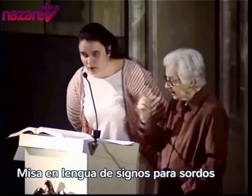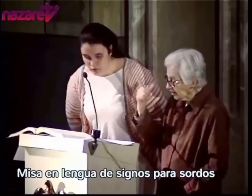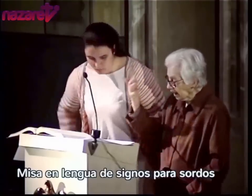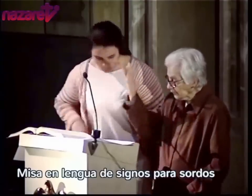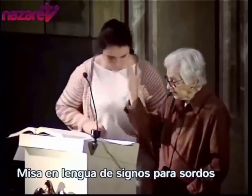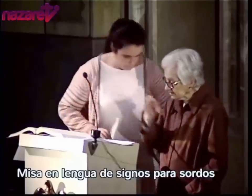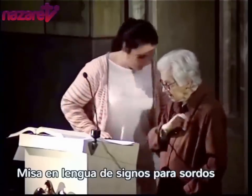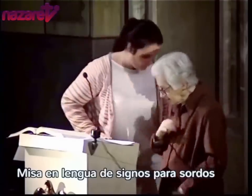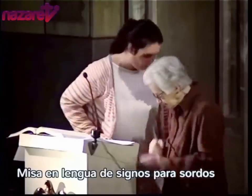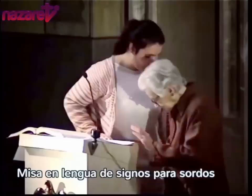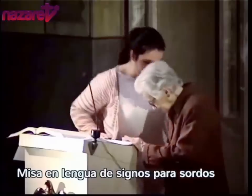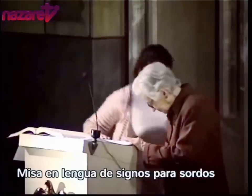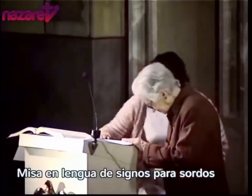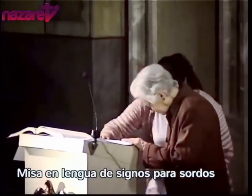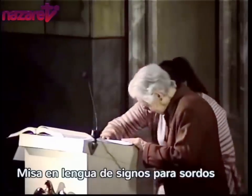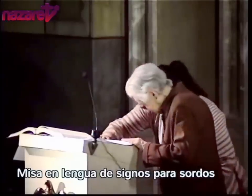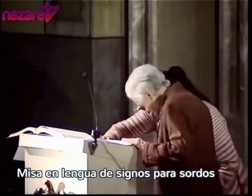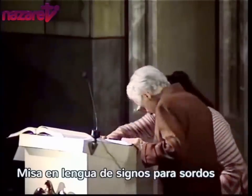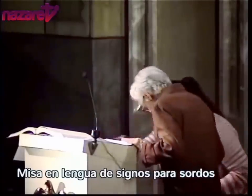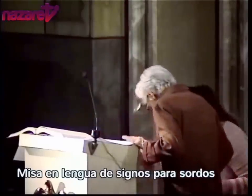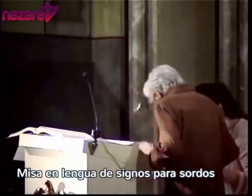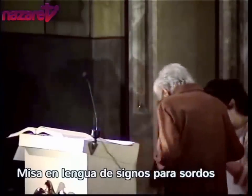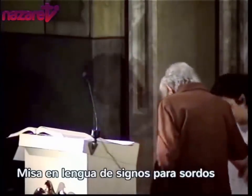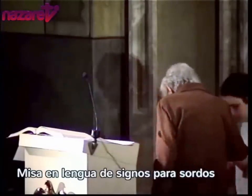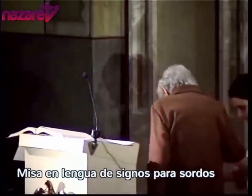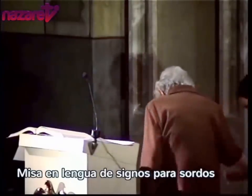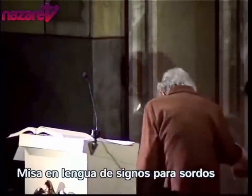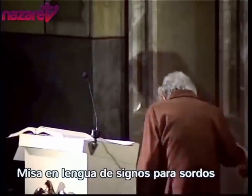Palabra de Dios. Te alabamos, Señor.